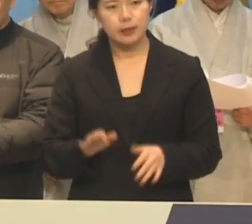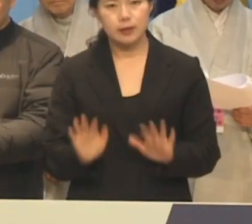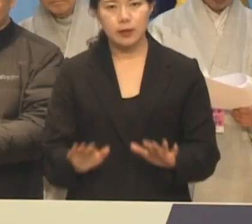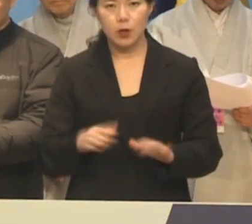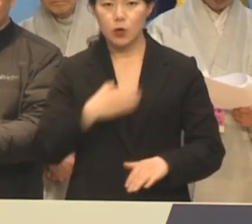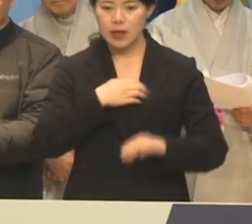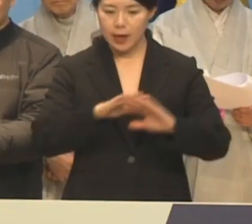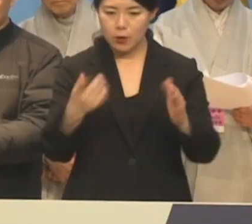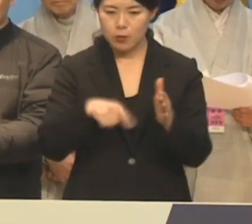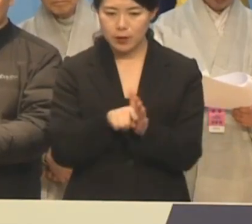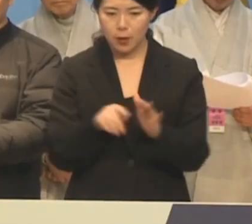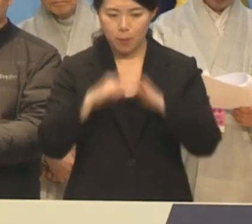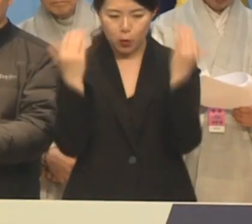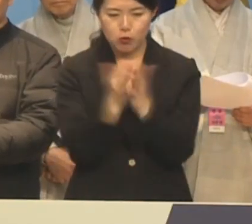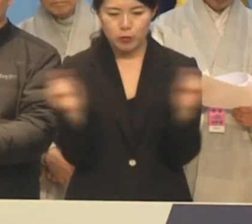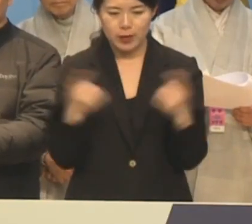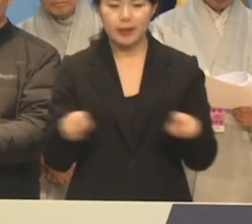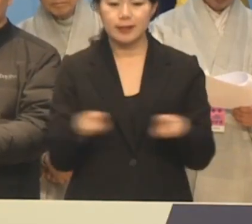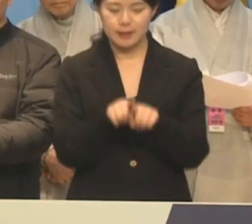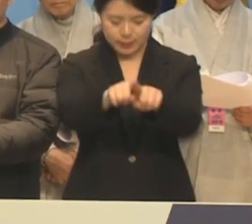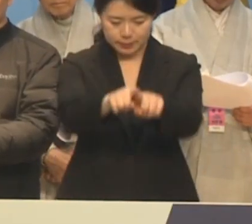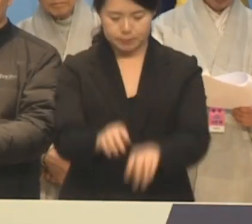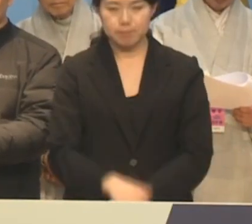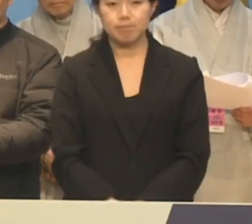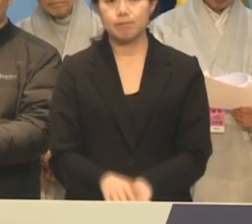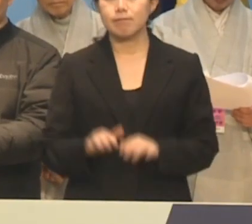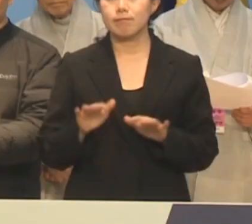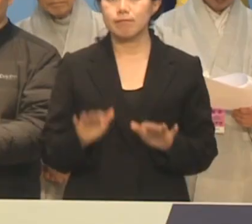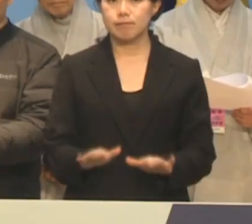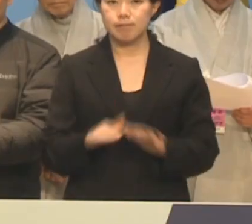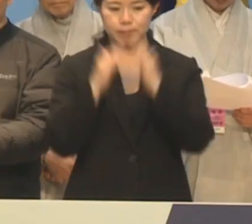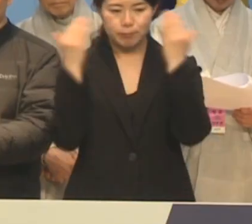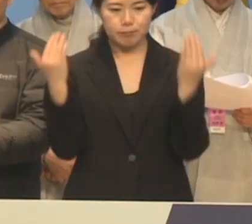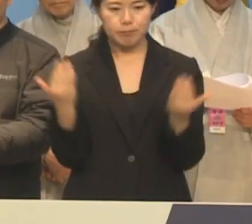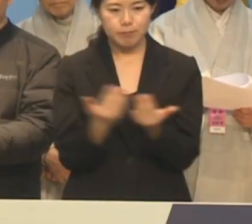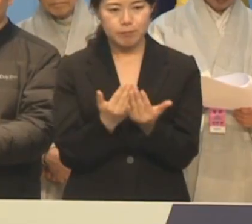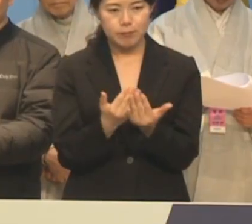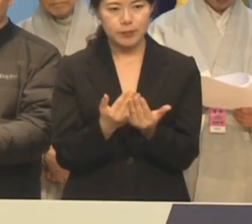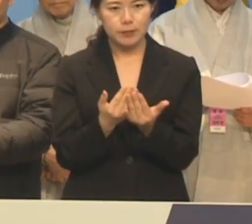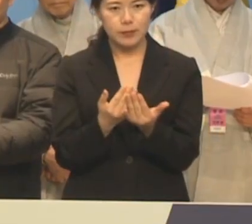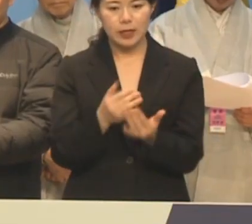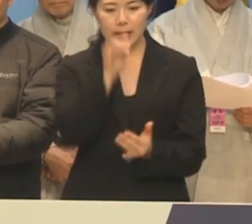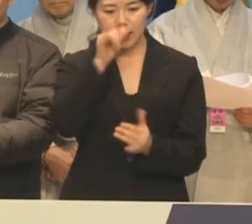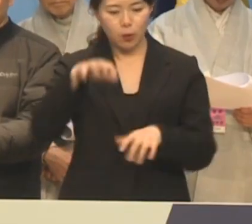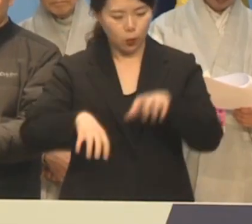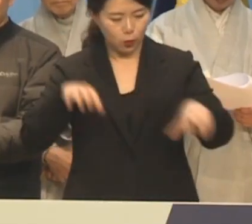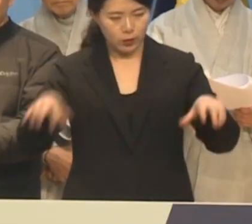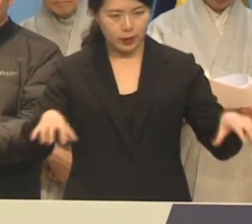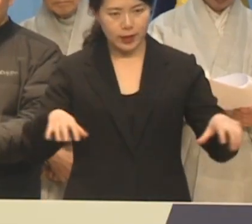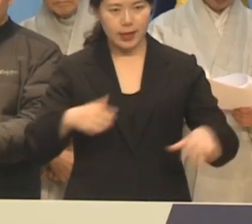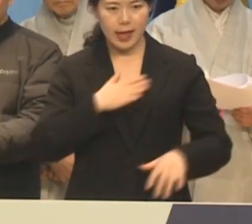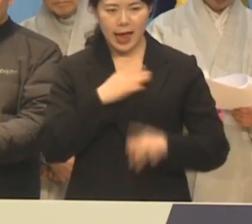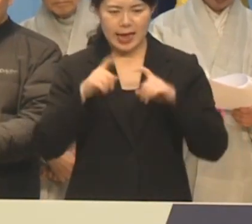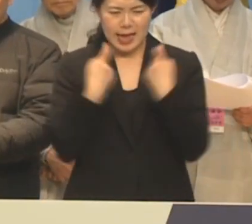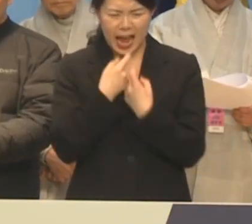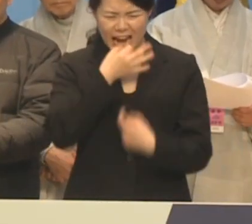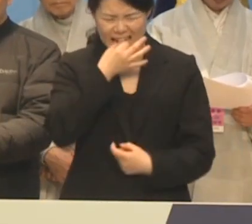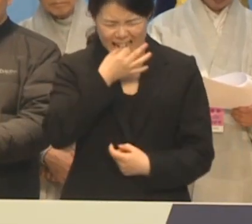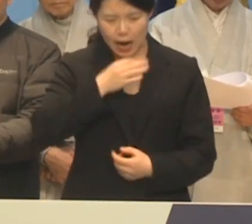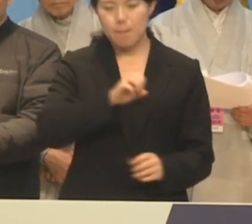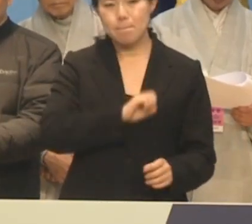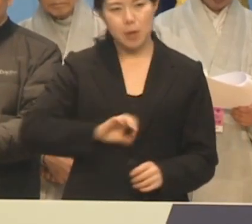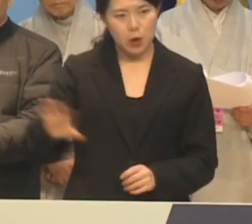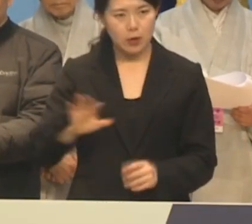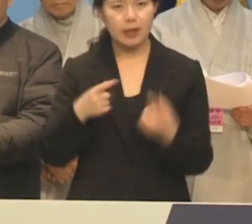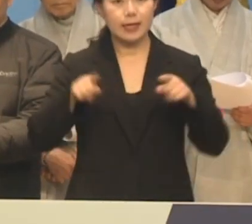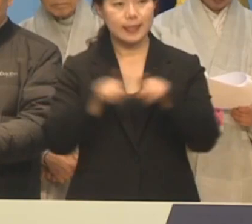온 국민들과 함께 나아가겠습니다. 이제 모두가 선 자리에서 사심을 내려놓고 함께 지혜와